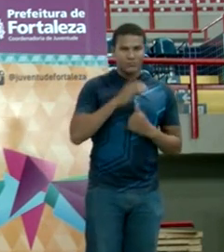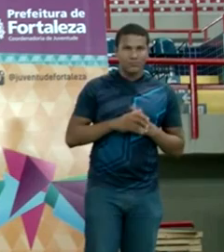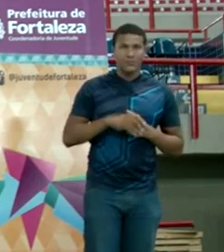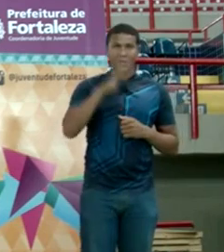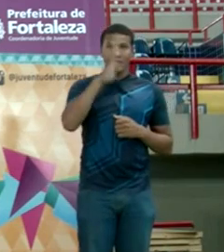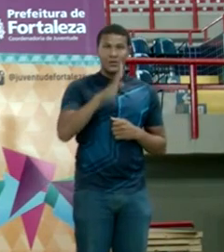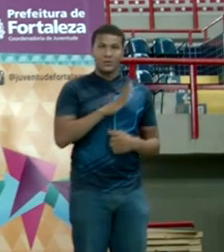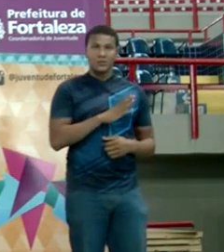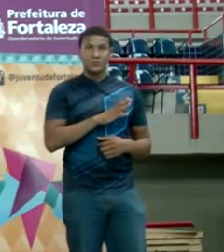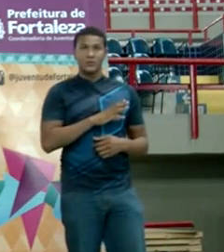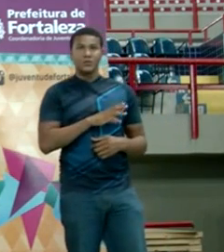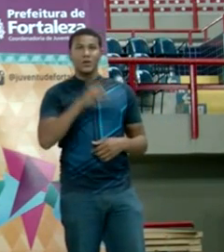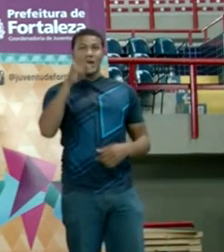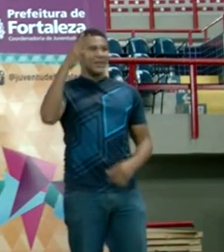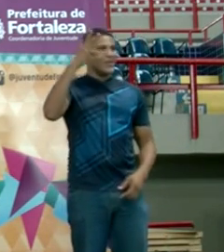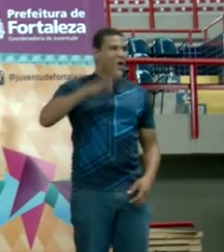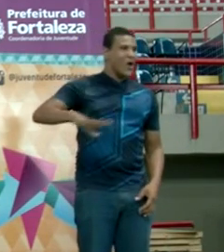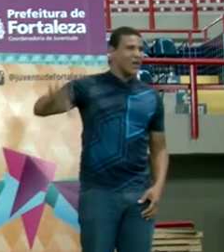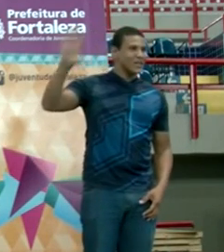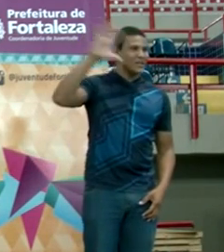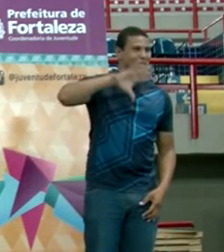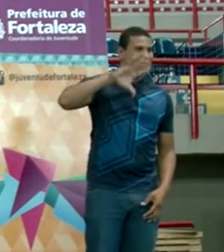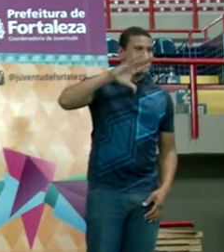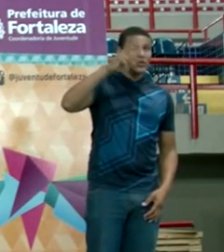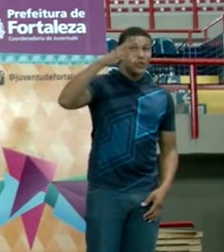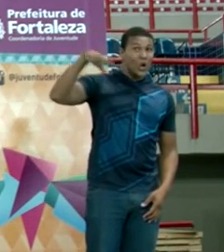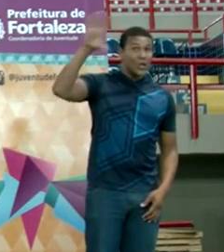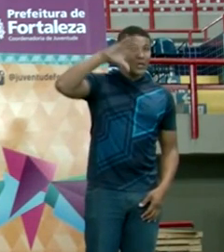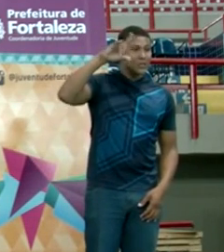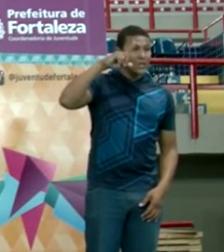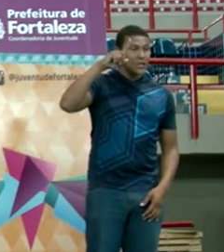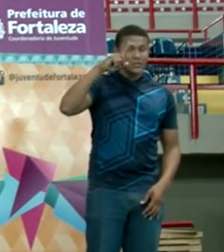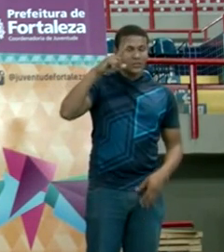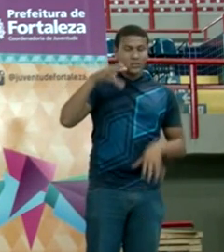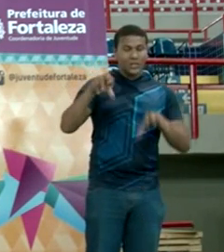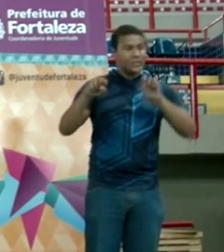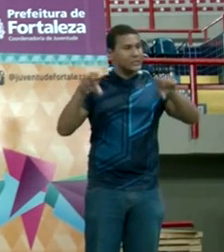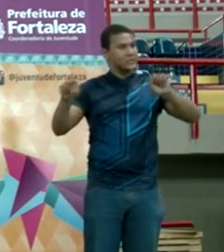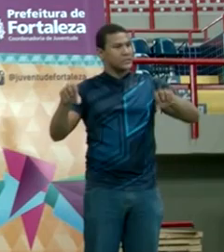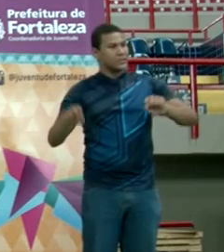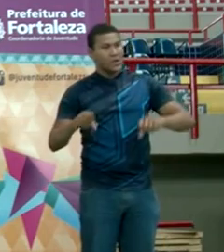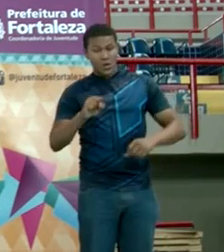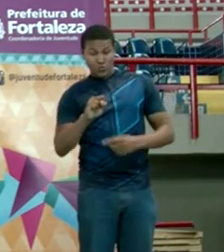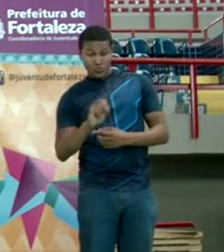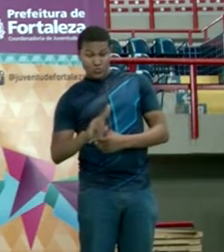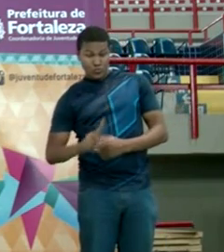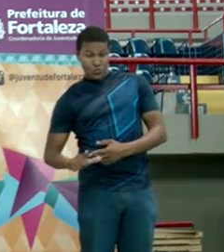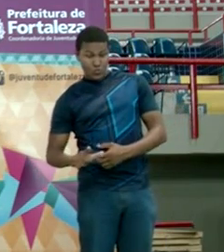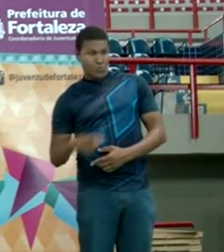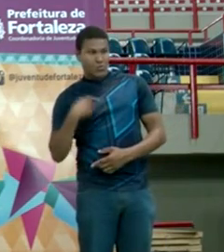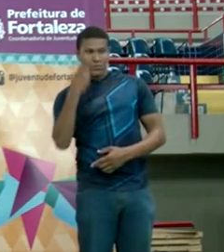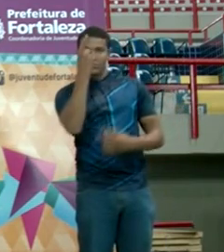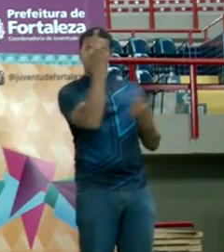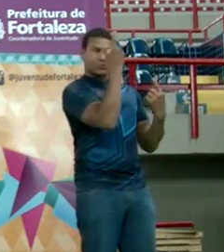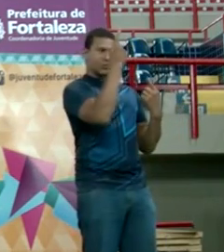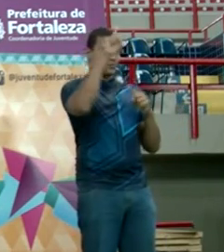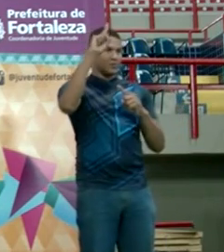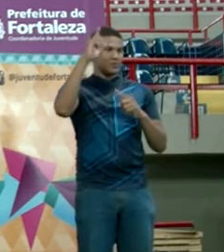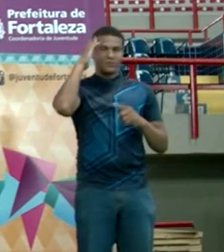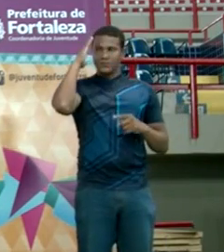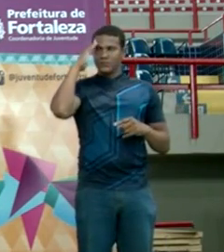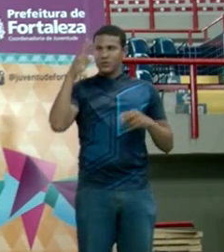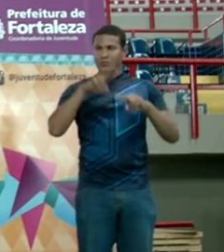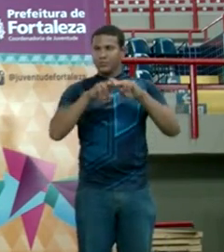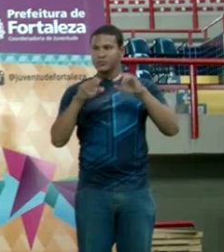mandado armas para o norte e nordeste, invadiu o restante do país. Aí o sul do Brasil foi quem fez a resistência. Por isso se dividiu norte e